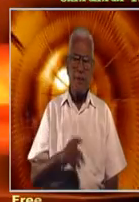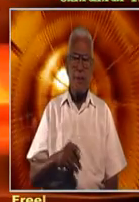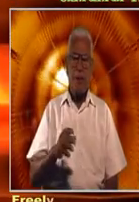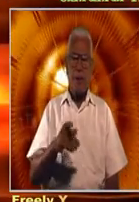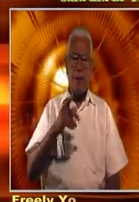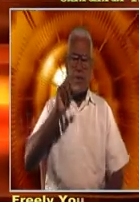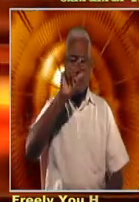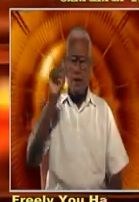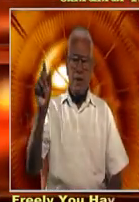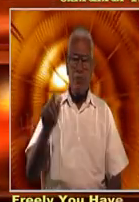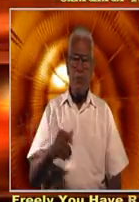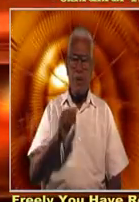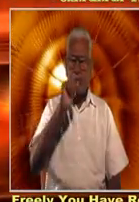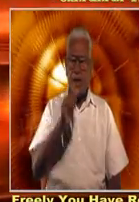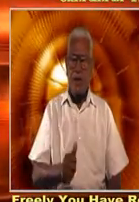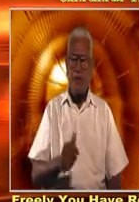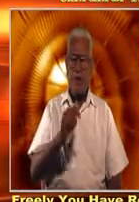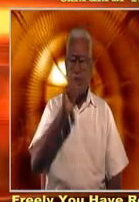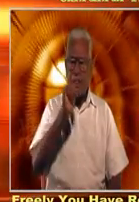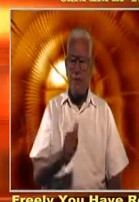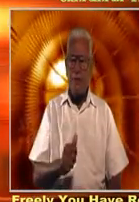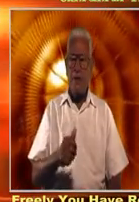வசனம் Mingath 32்கினருகிறேன்